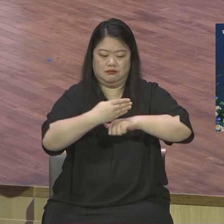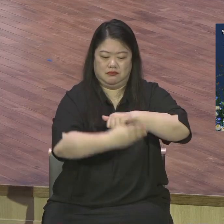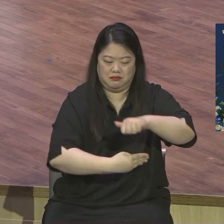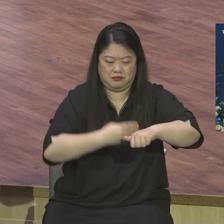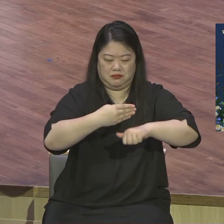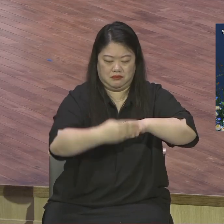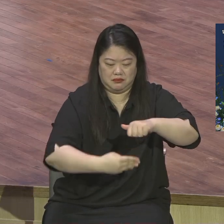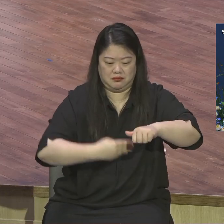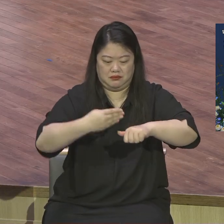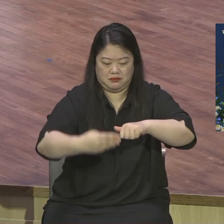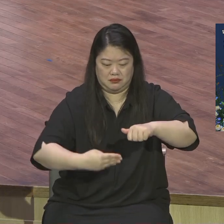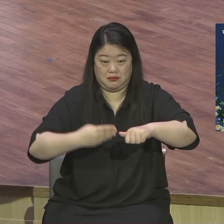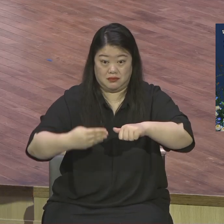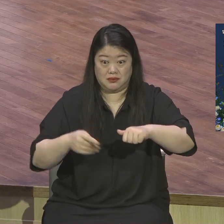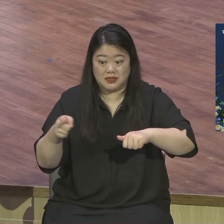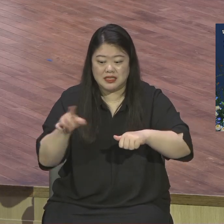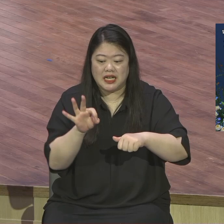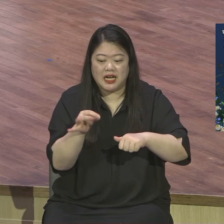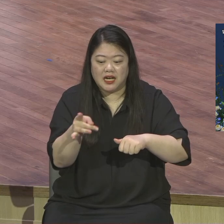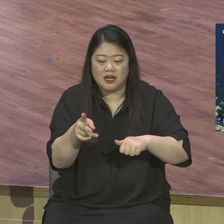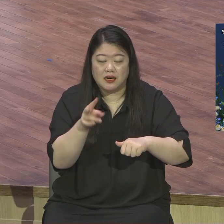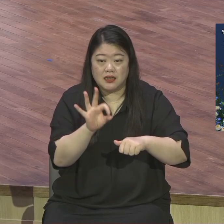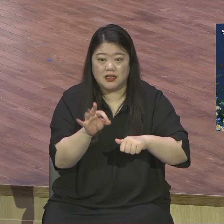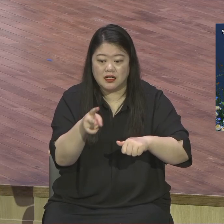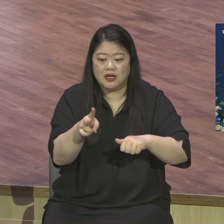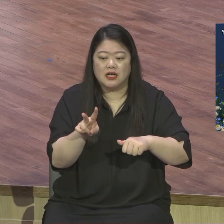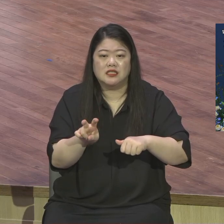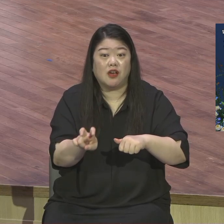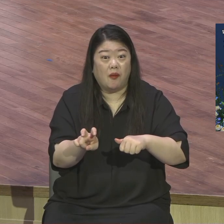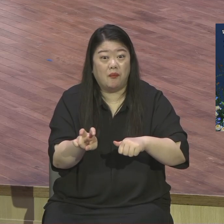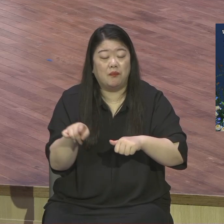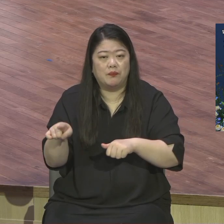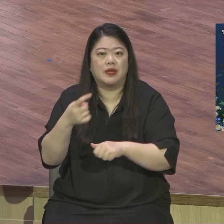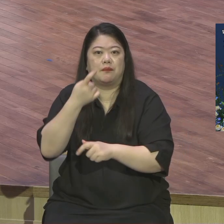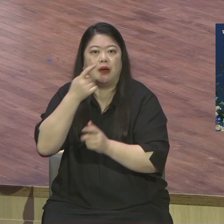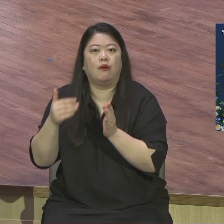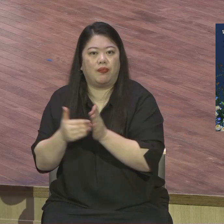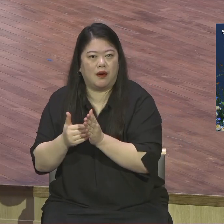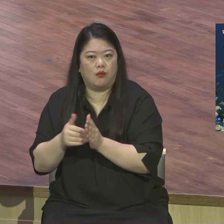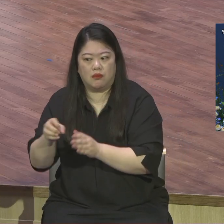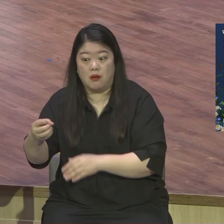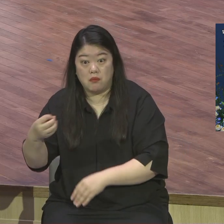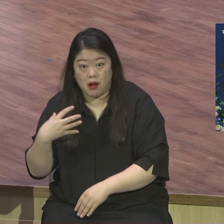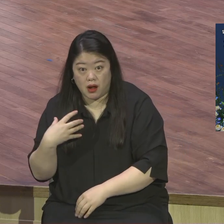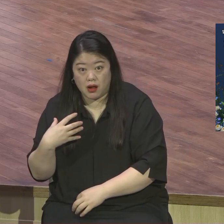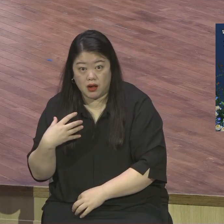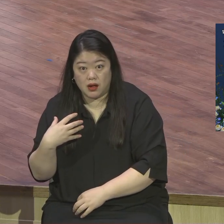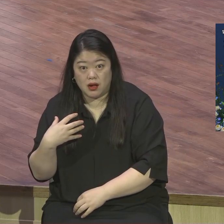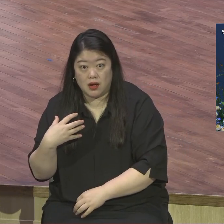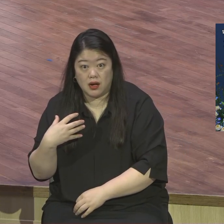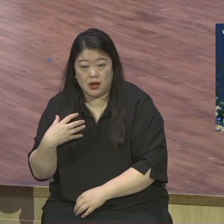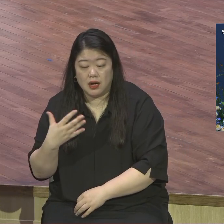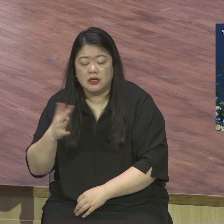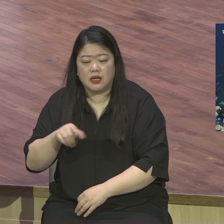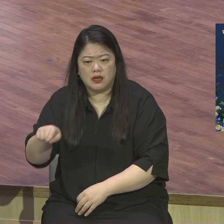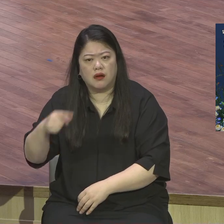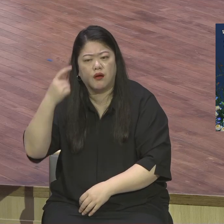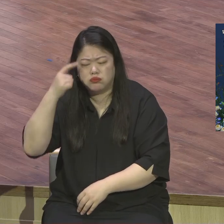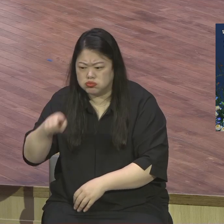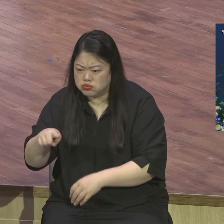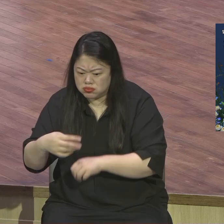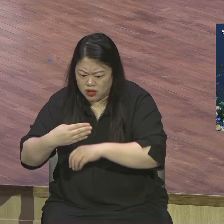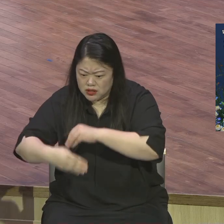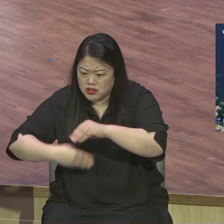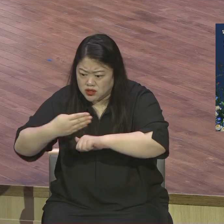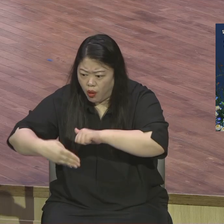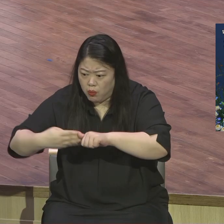이렇게 해서 그 장례식 할 때 마지막에 모든 장례 문화가 불교에 다 뺏겼거든요 사실은 근데